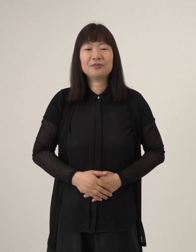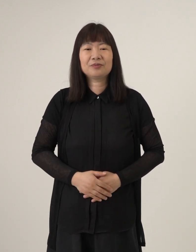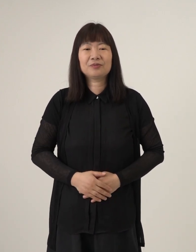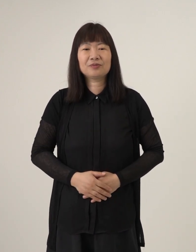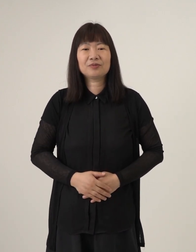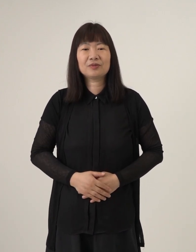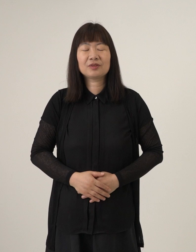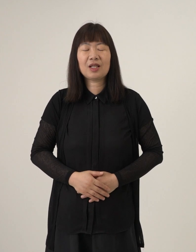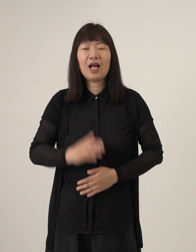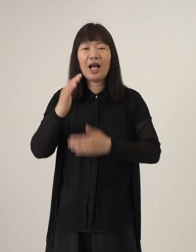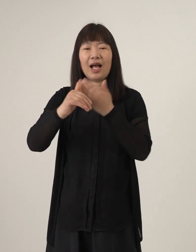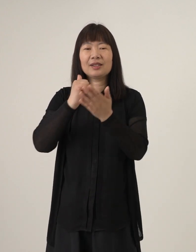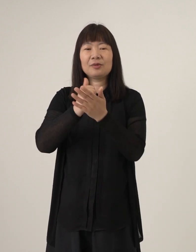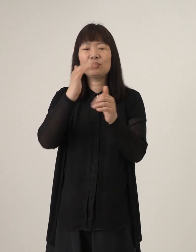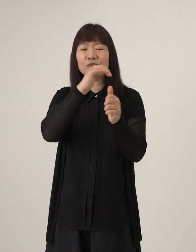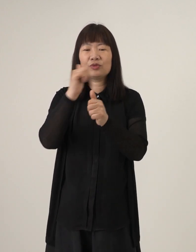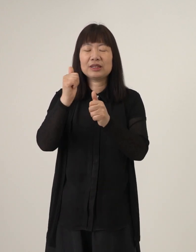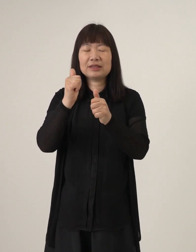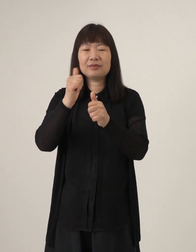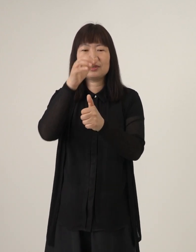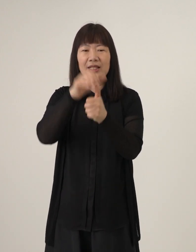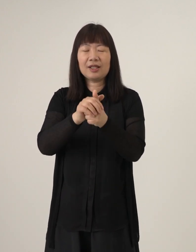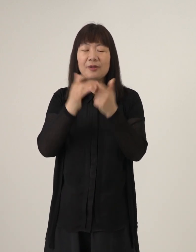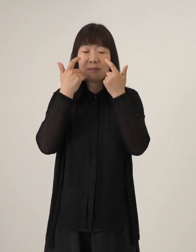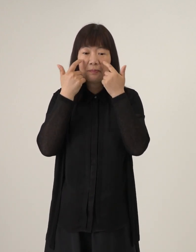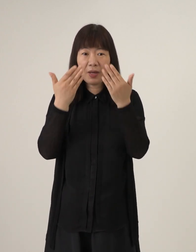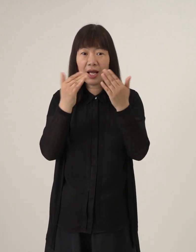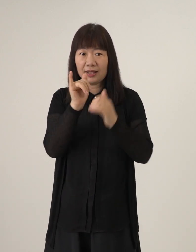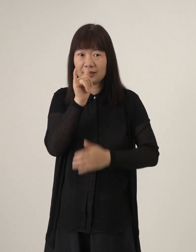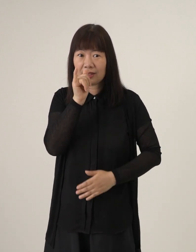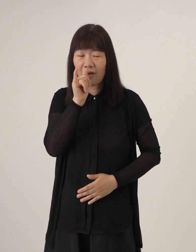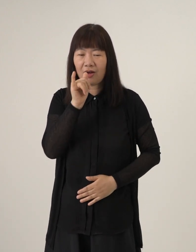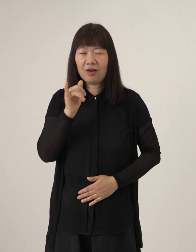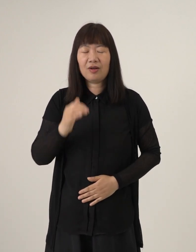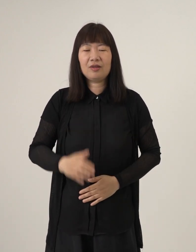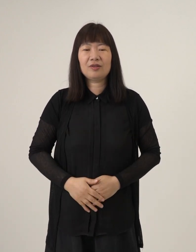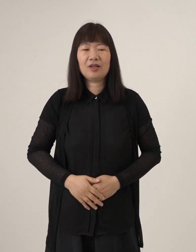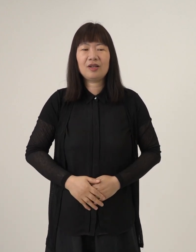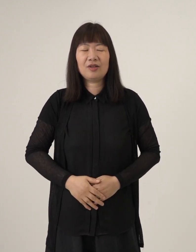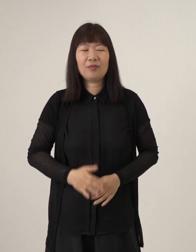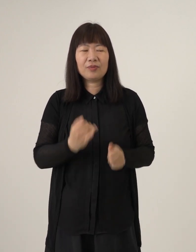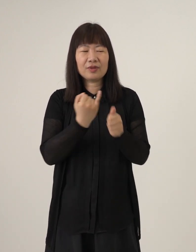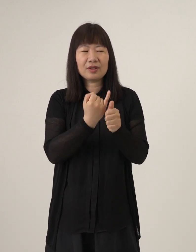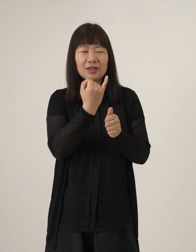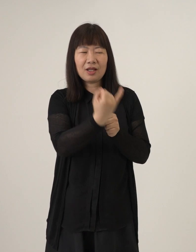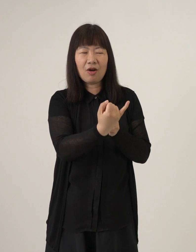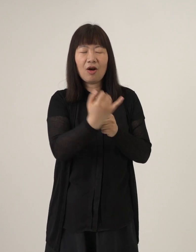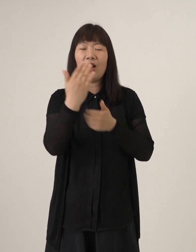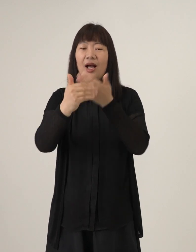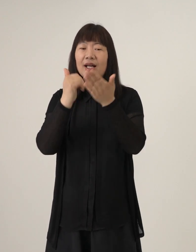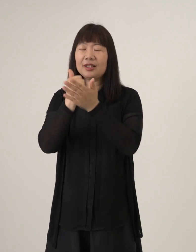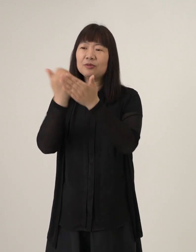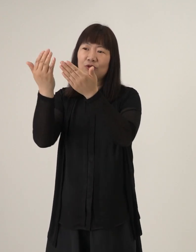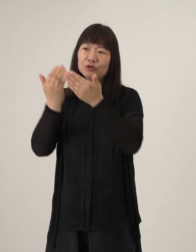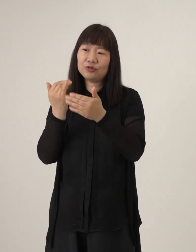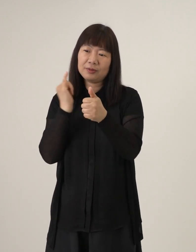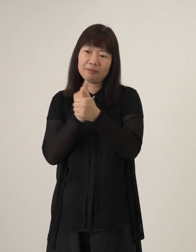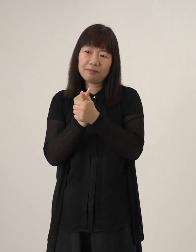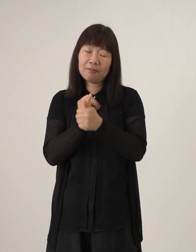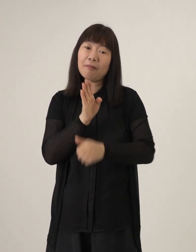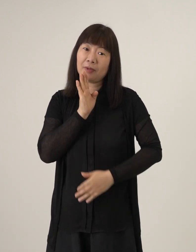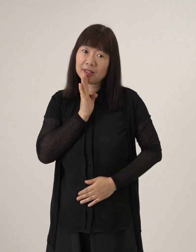받은 소명이 분명하고 또 그 아내를 분명히 하나님이 주신 배필이라면